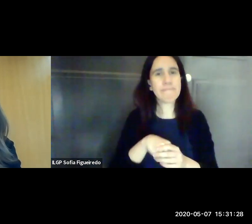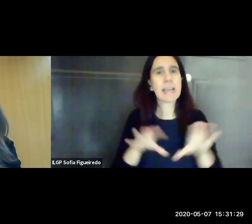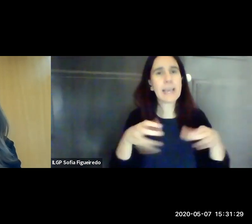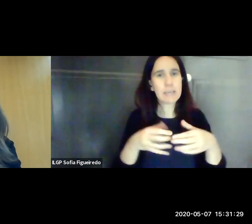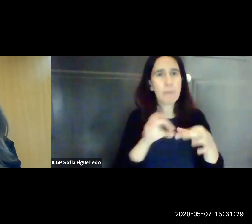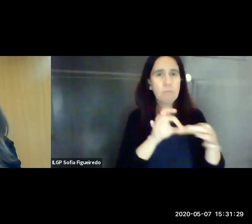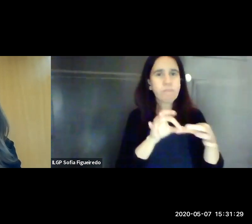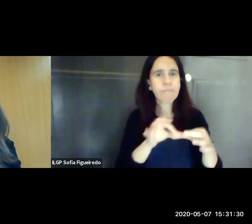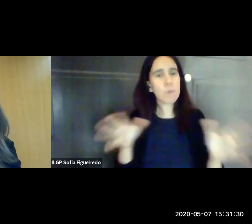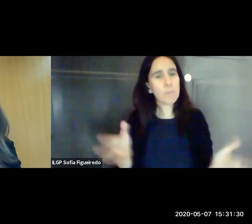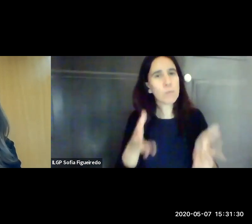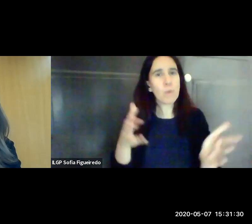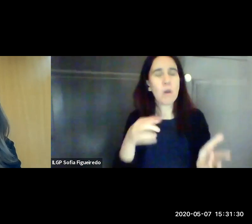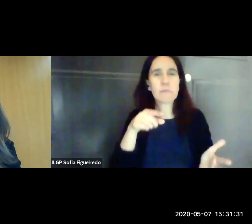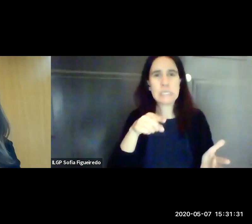o